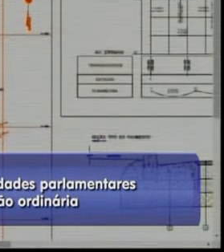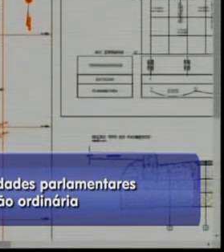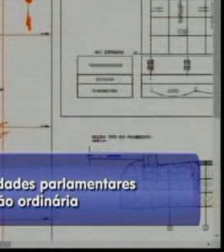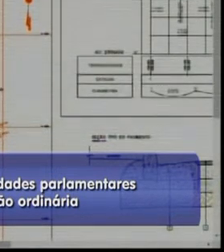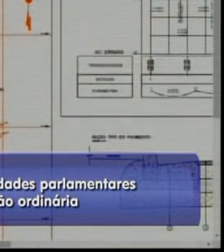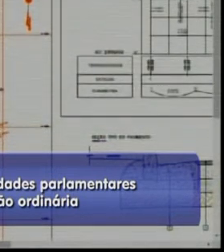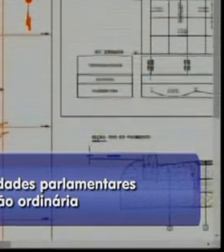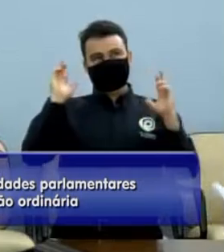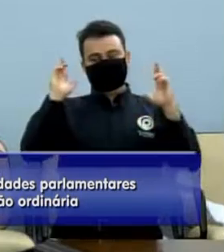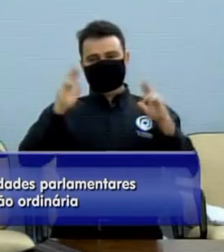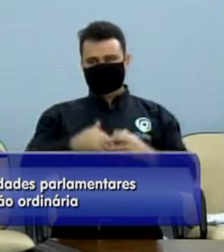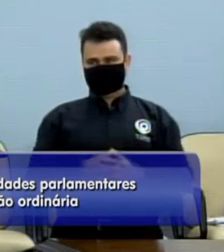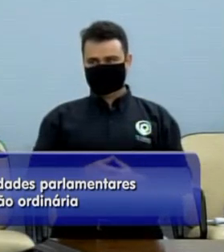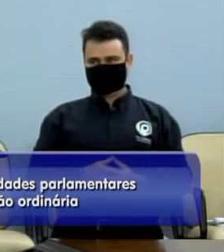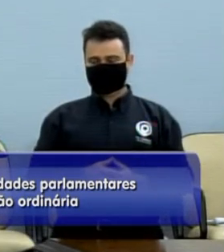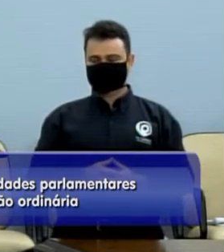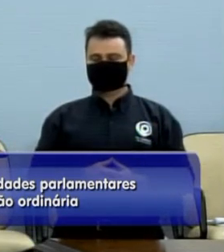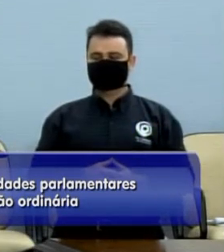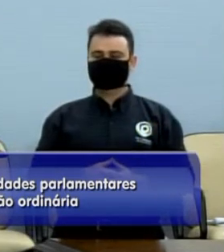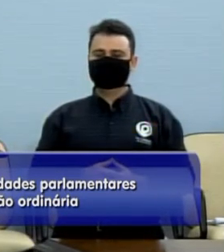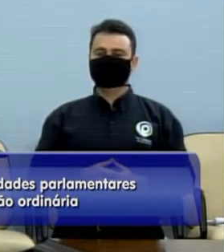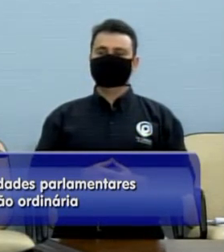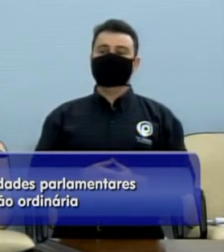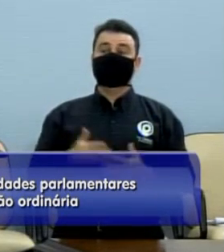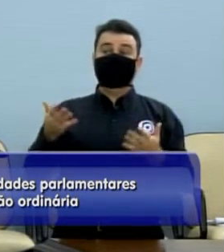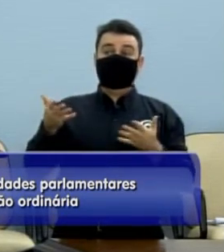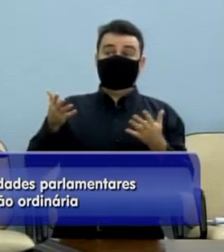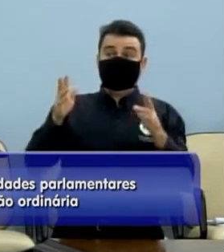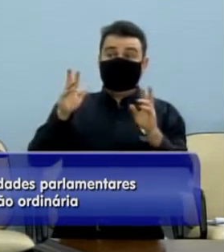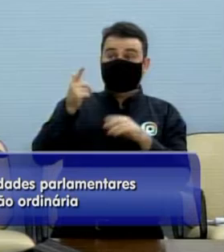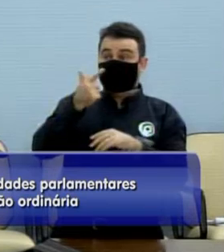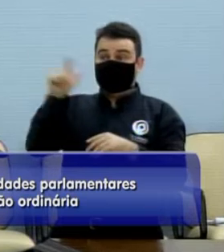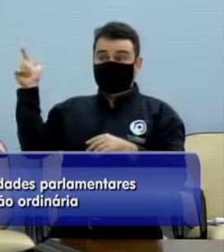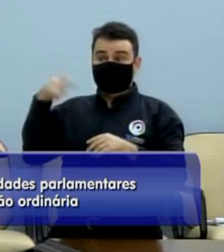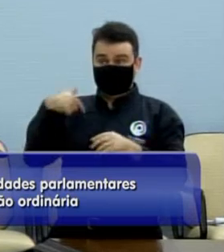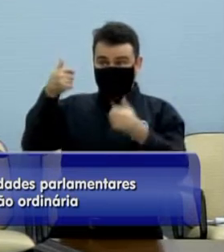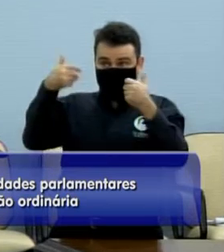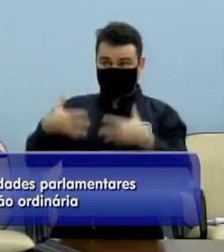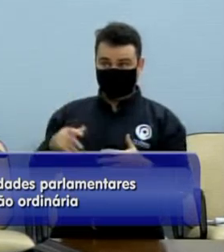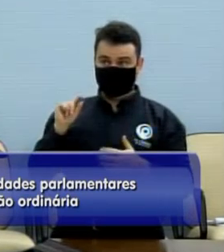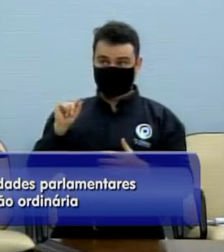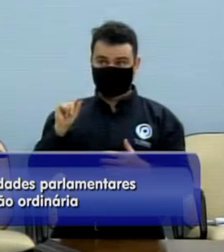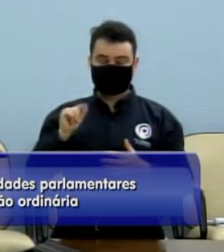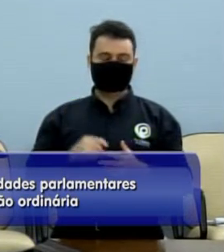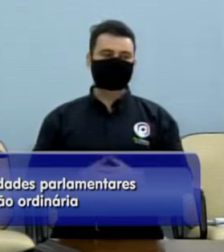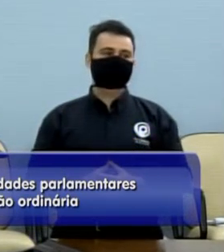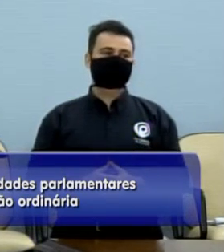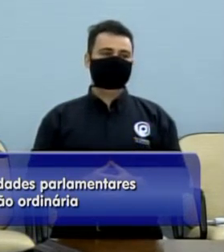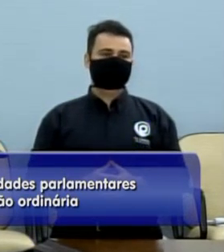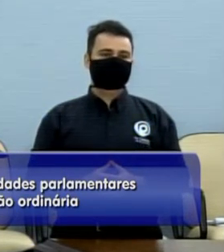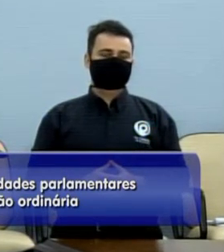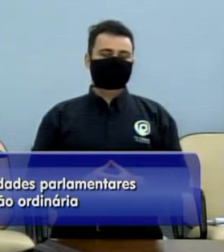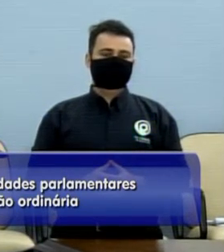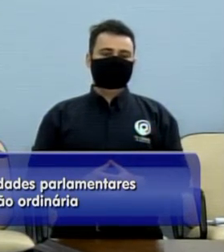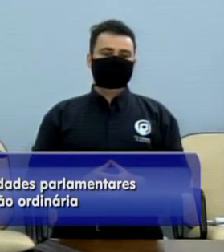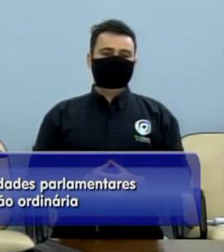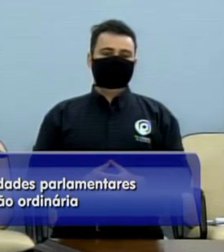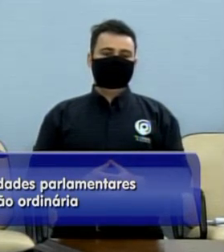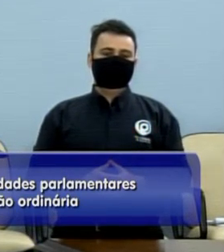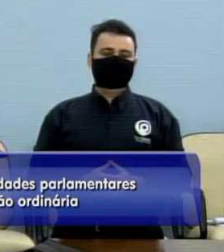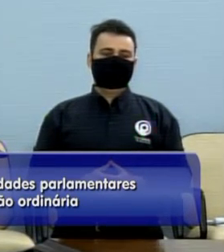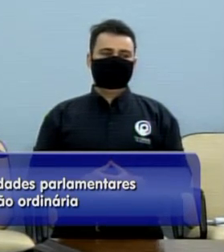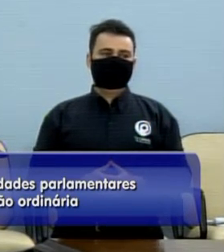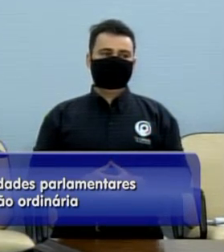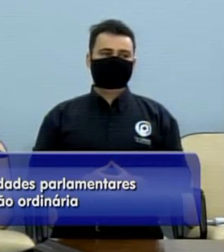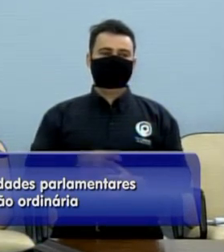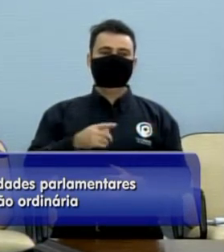espera, né? Bom, agora vou mudar de assunto rapidamente. Eu quero aqui prestar o meu apoio. Para concluir, vereador. Tá, ok, obrigado. A